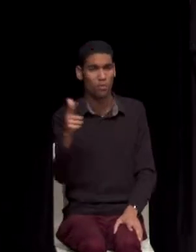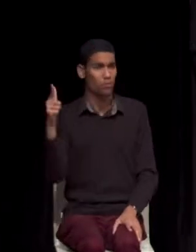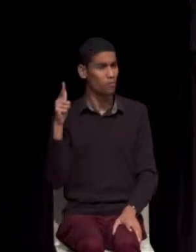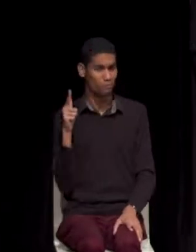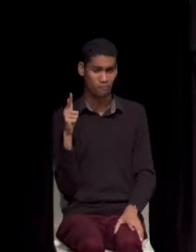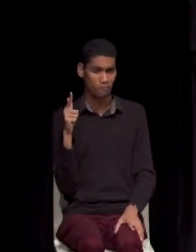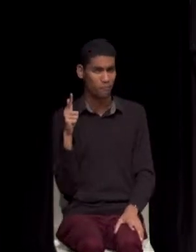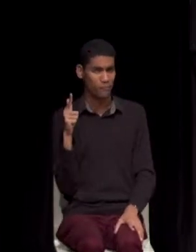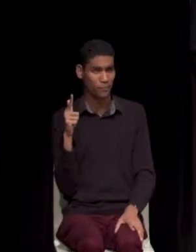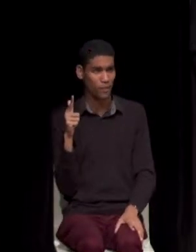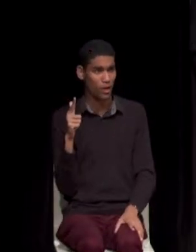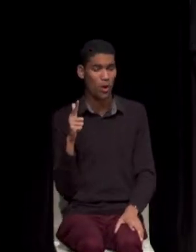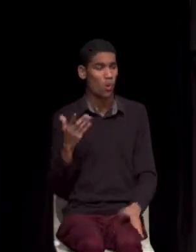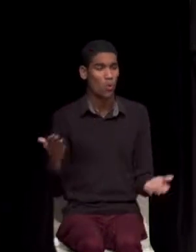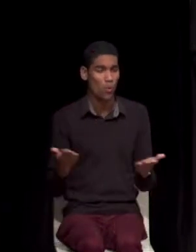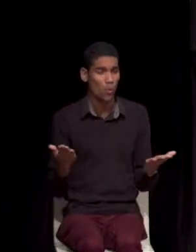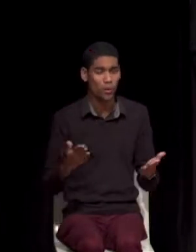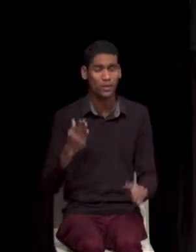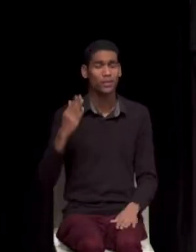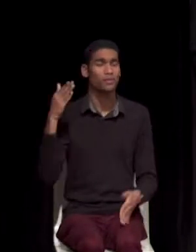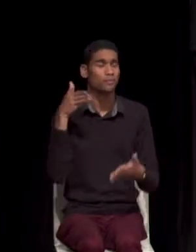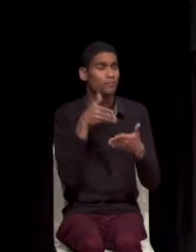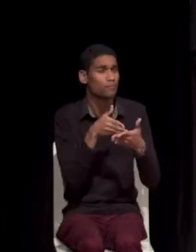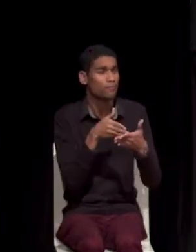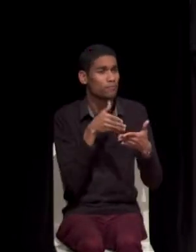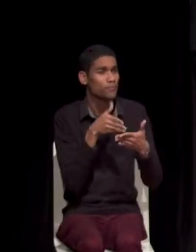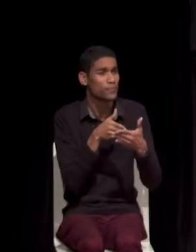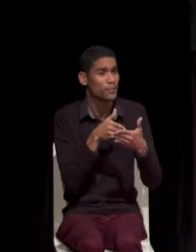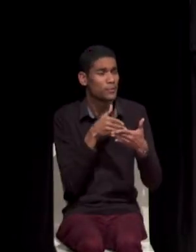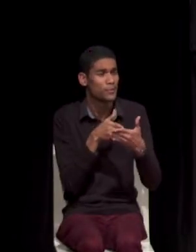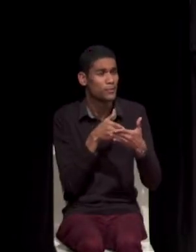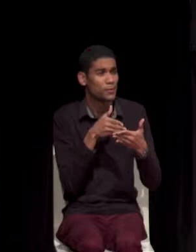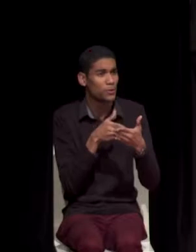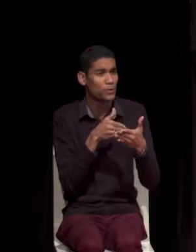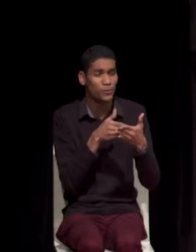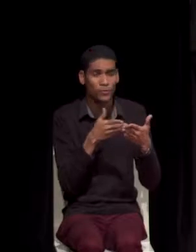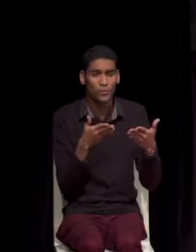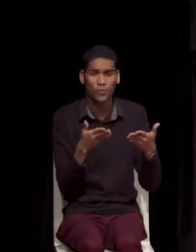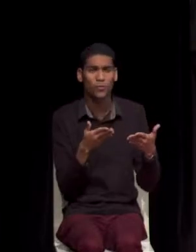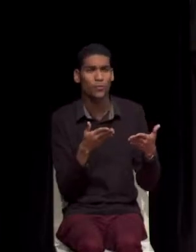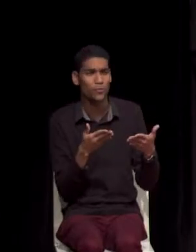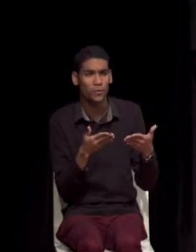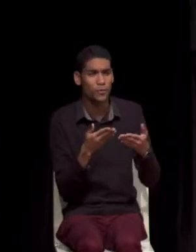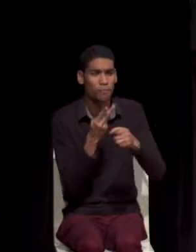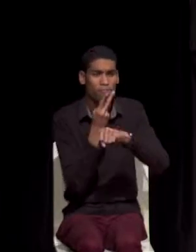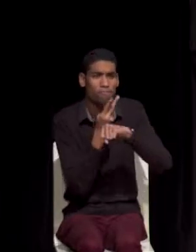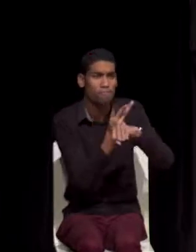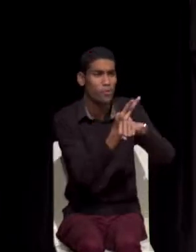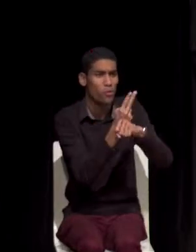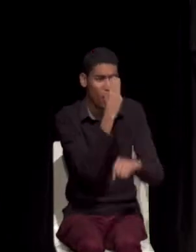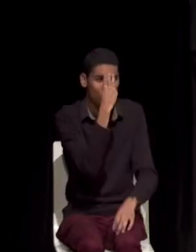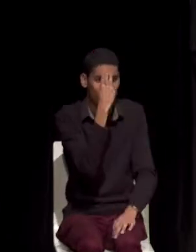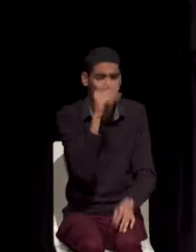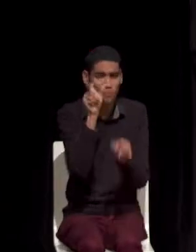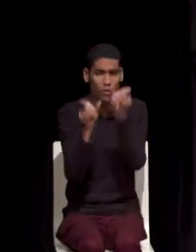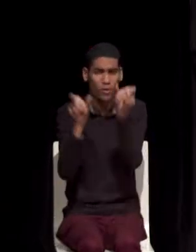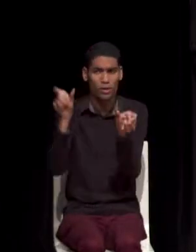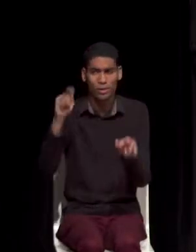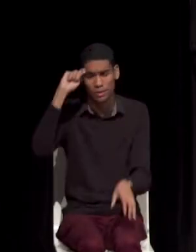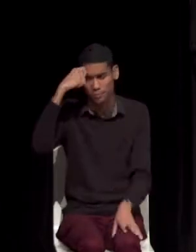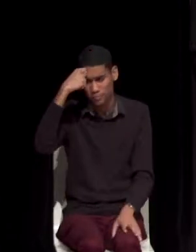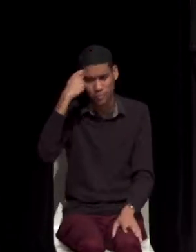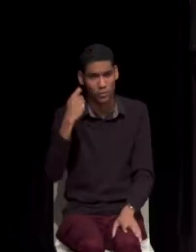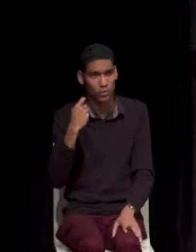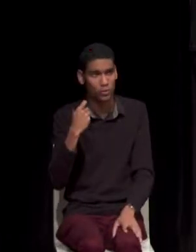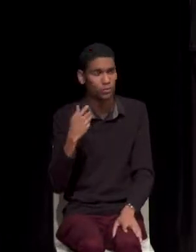memória. A grande dificuldade que temos hoje, né, de buscar a memória negra é porque eu não sei de